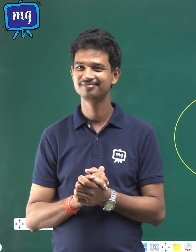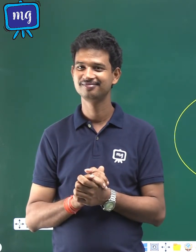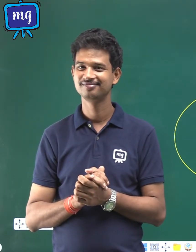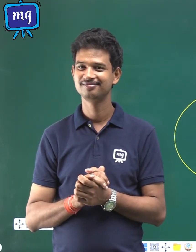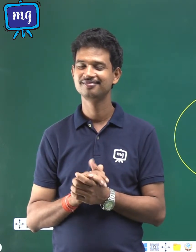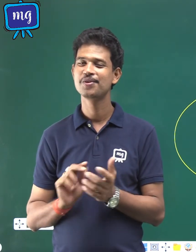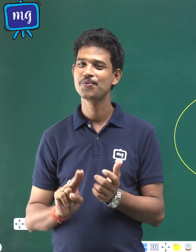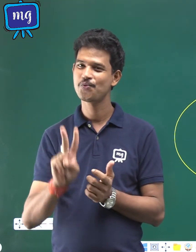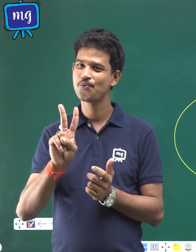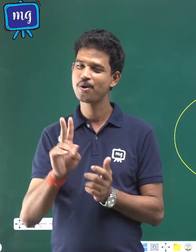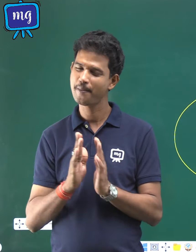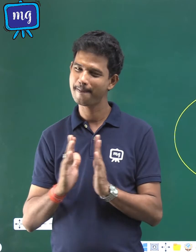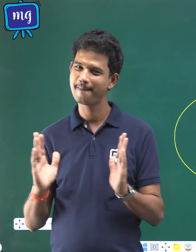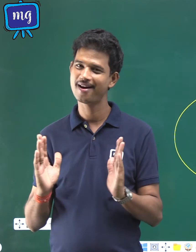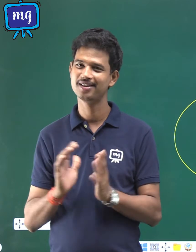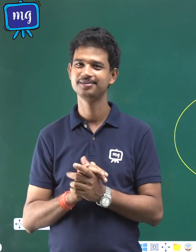capital V